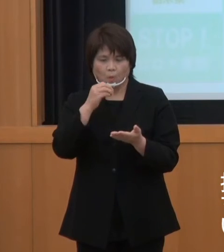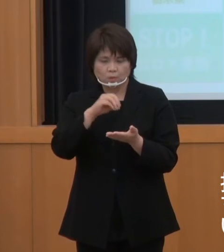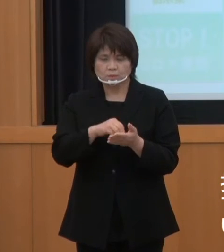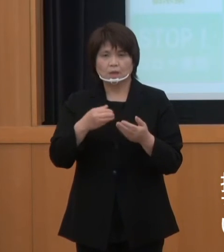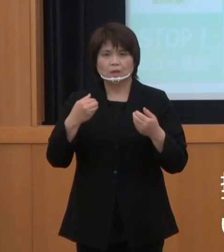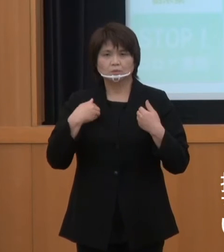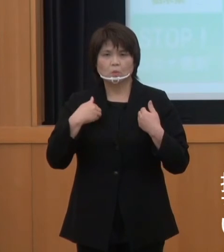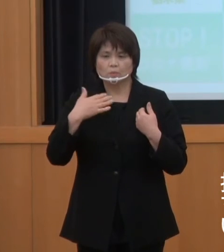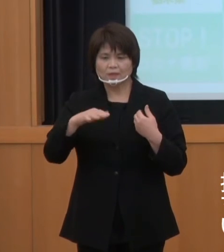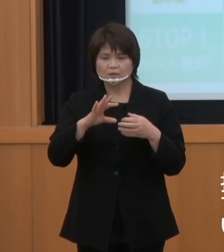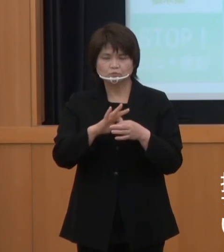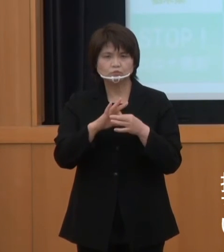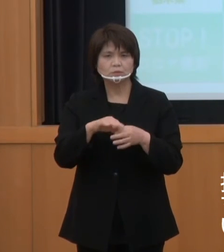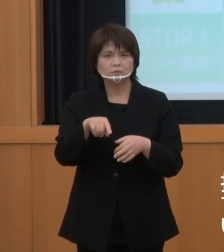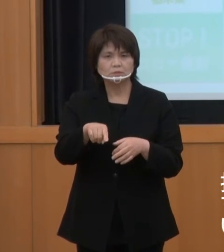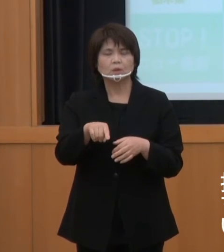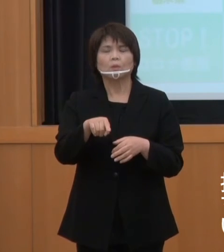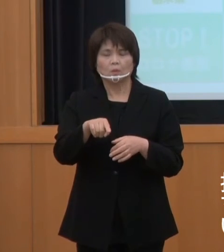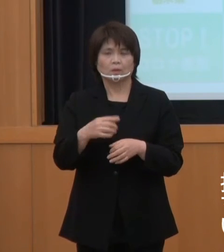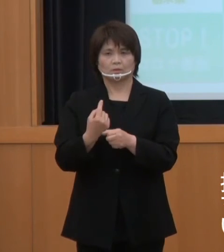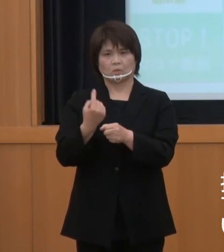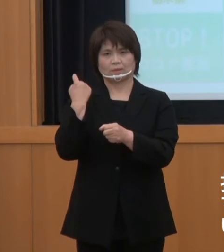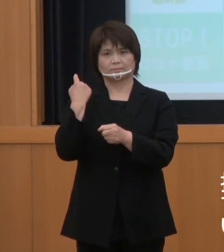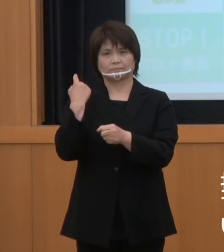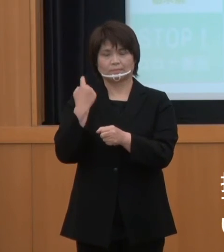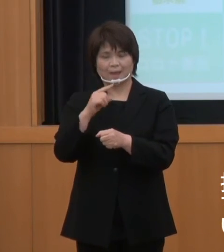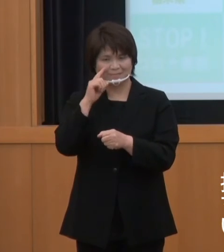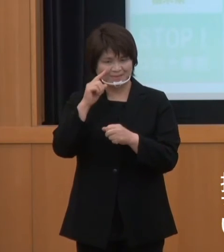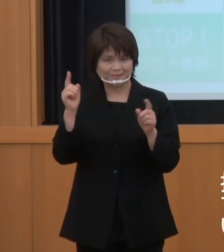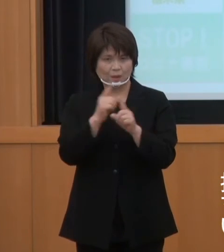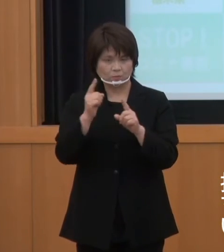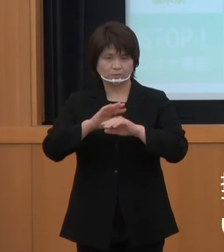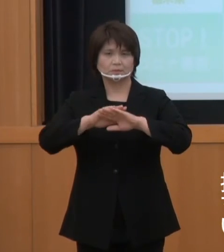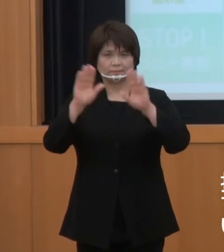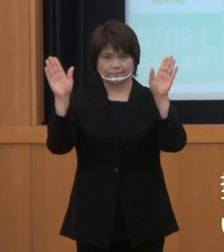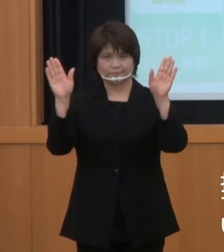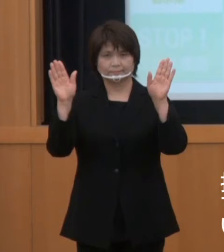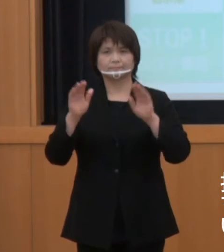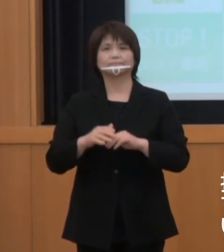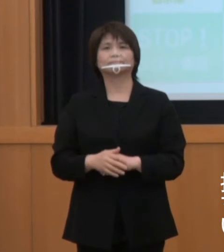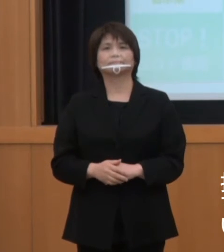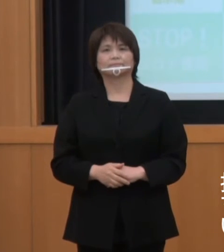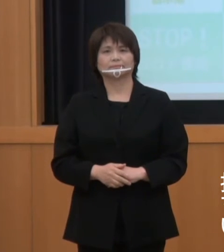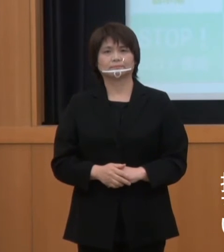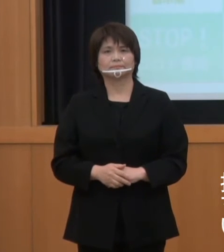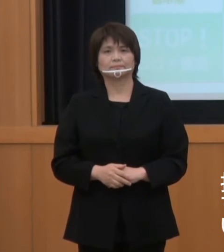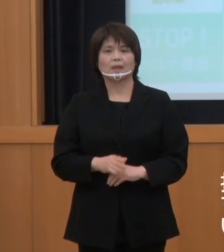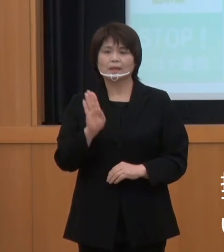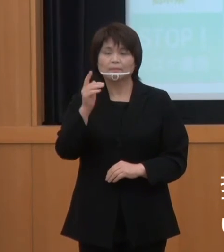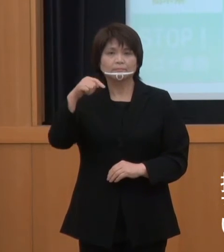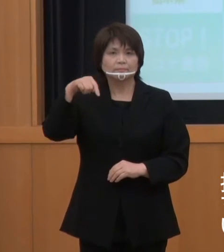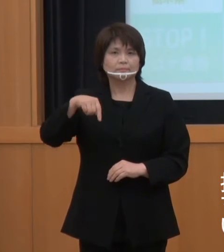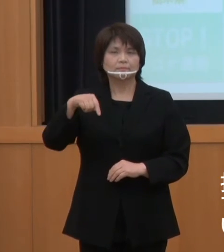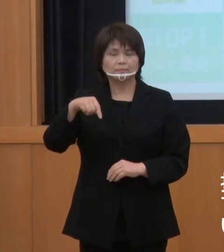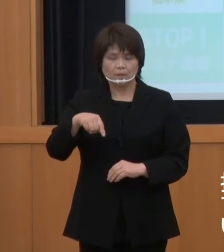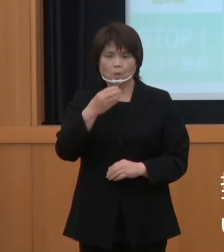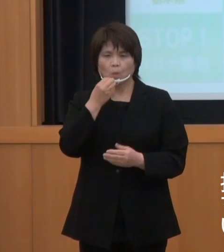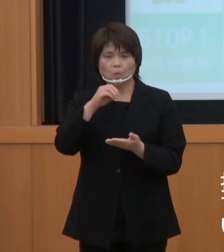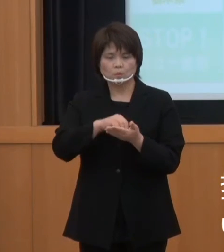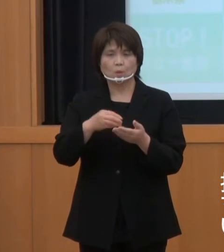める手続きについて昨年度見直しを行いました。県で応印